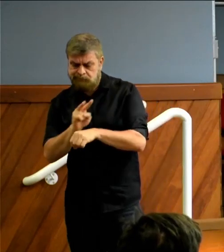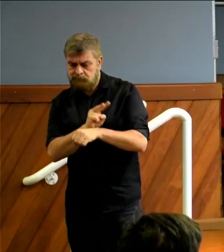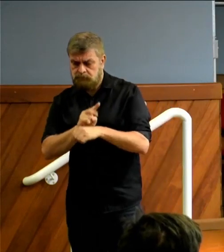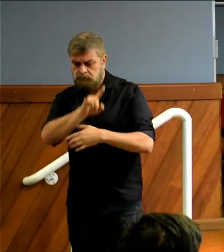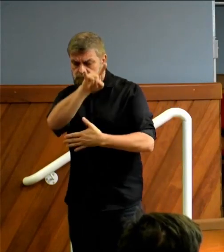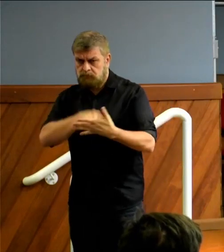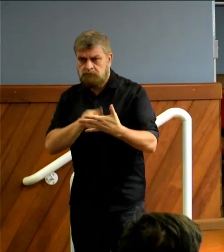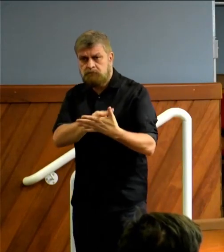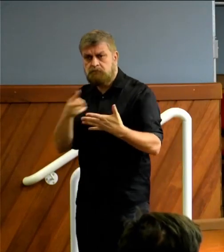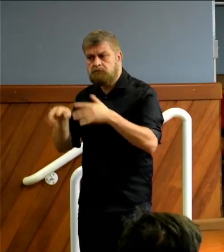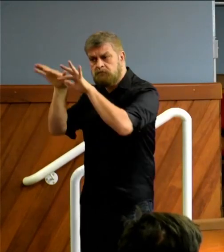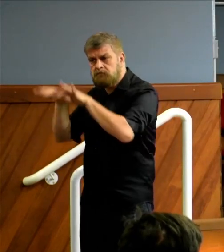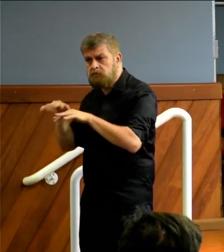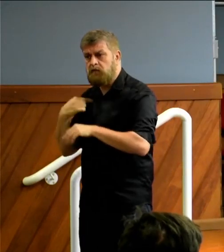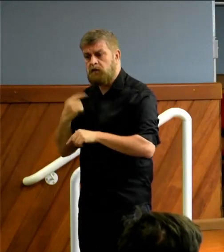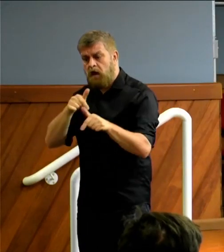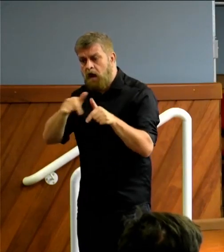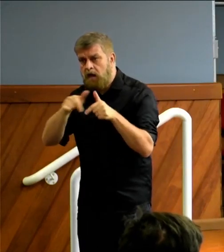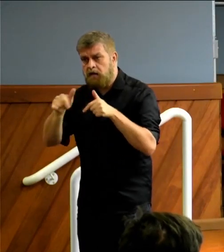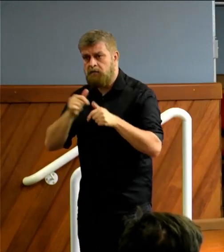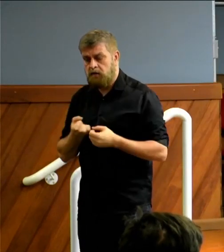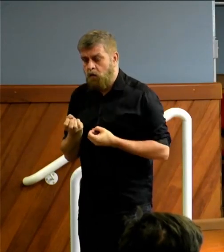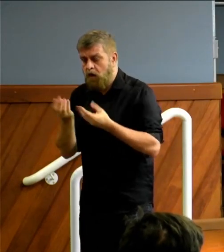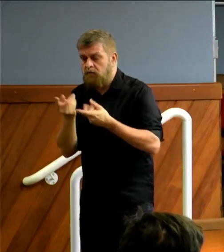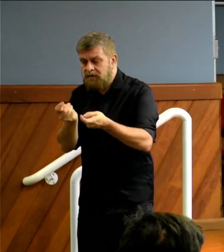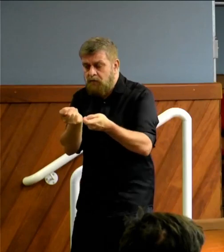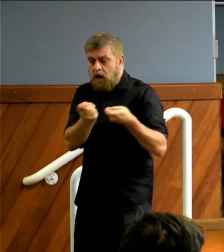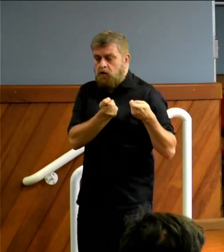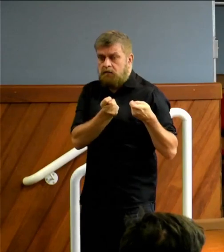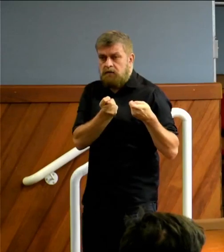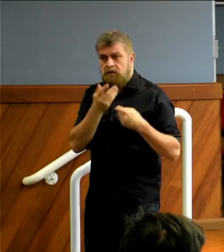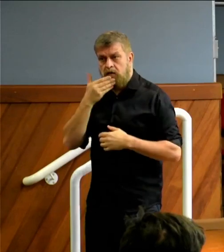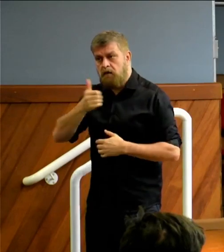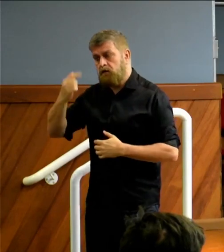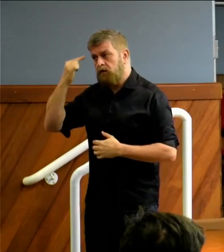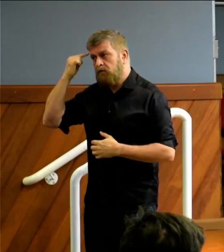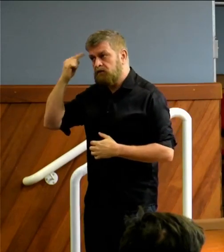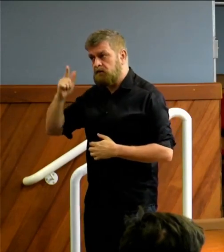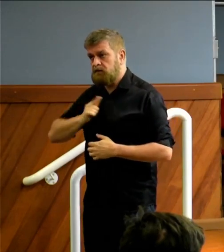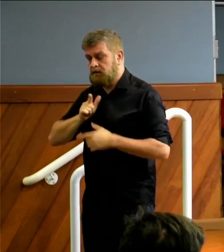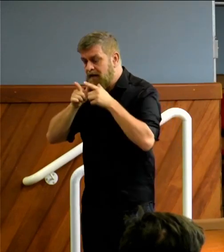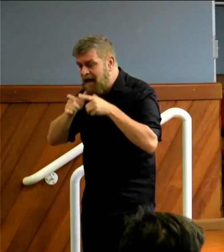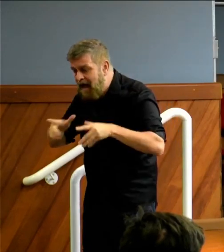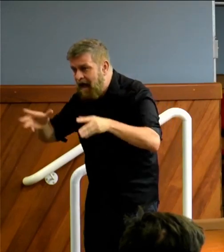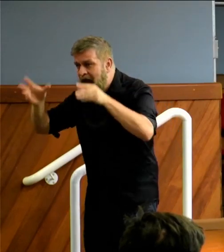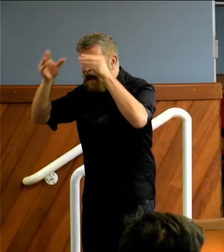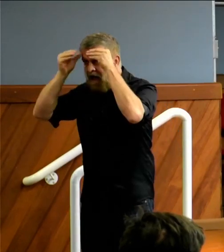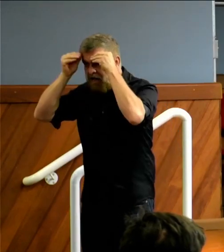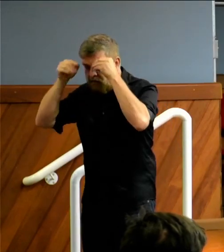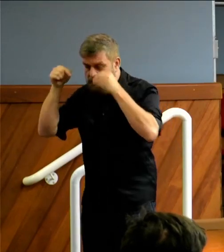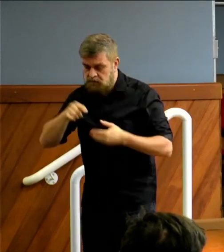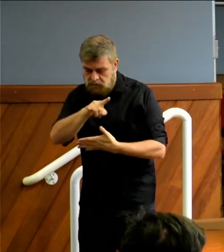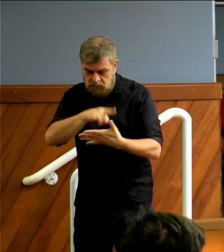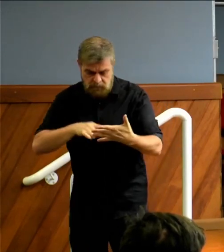nosso acervo. Se a gente trabalha tanto com economia de informação, não é melhor a gente pensar do ponto de vista da linguagem que esses documentos vão